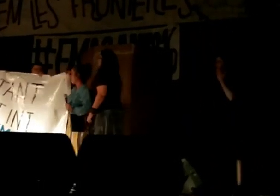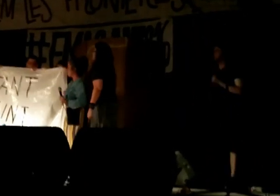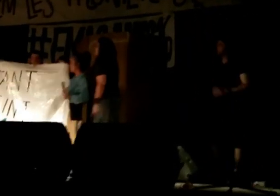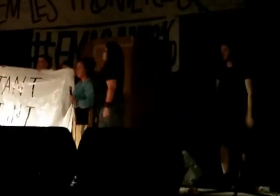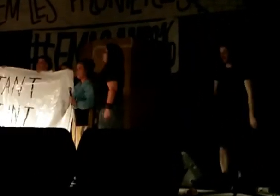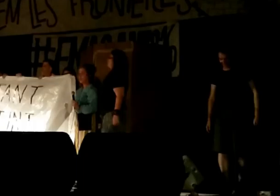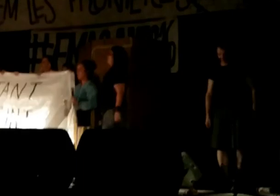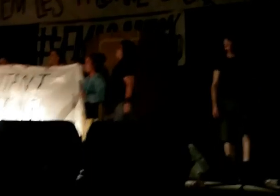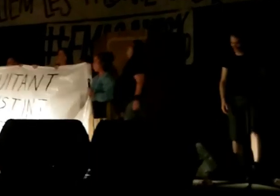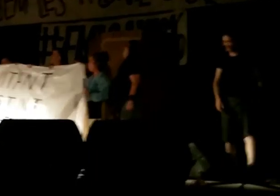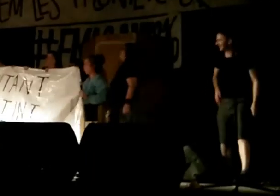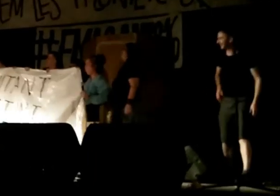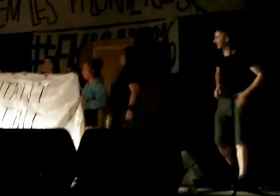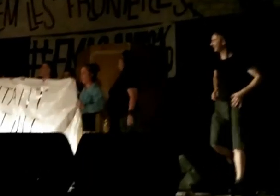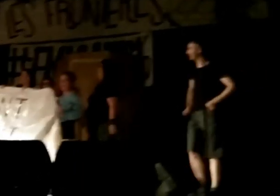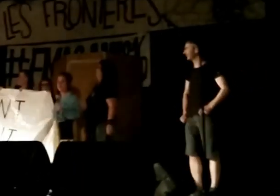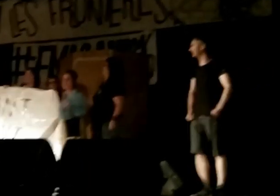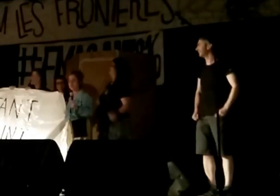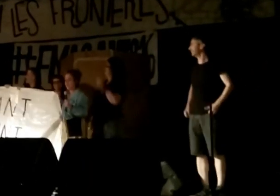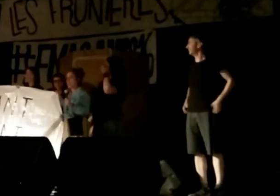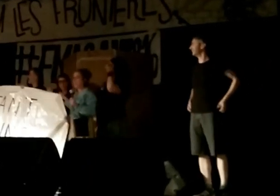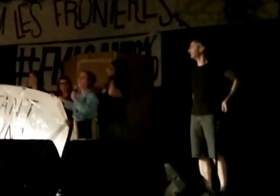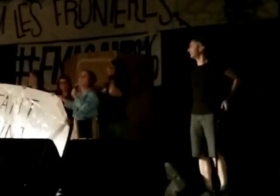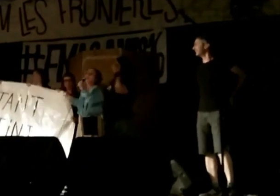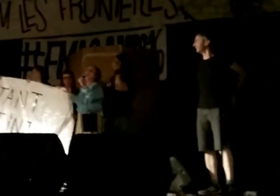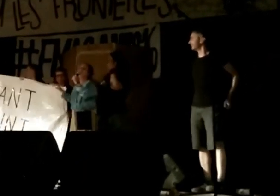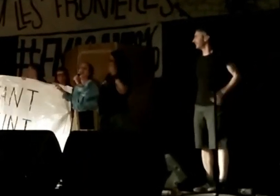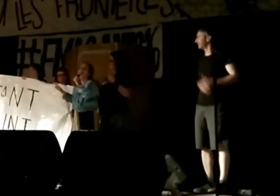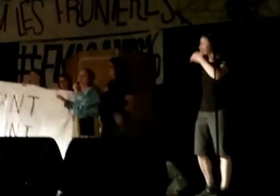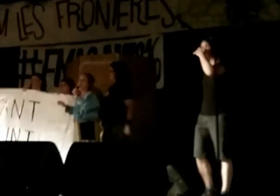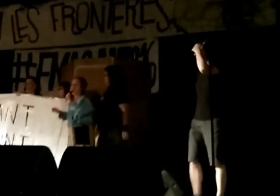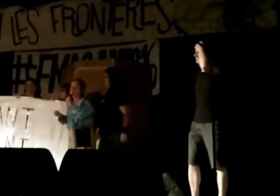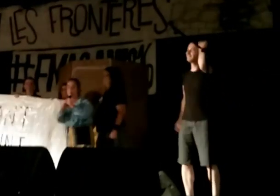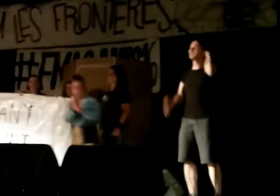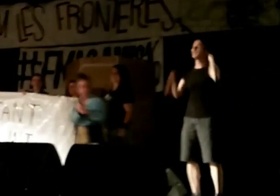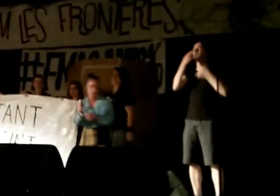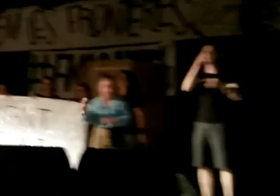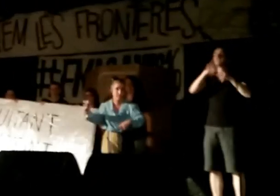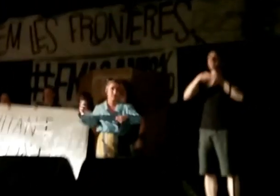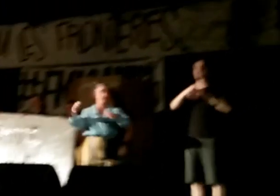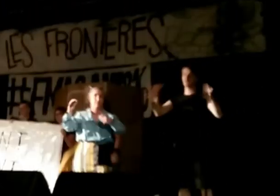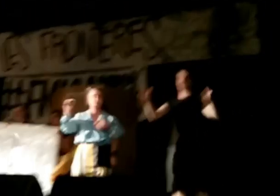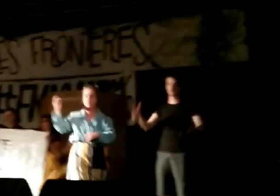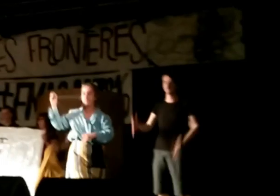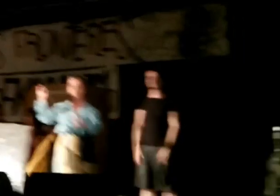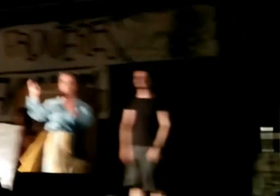Major!